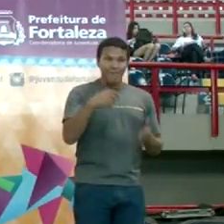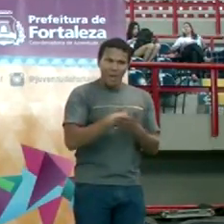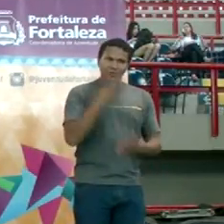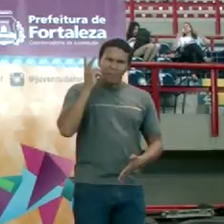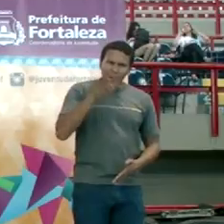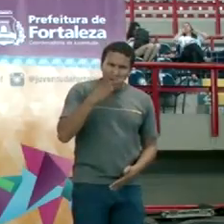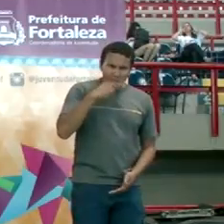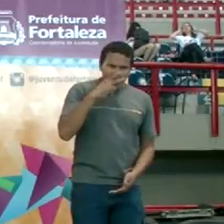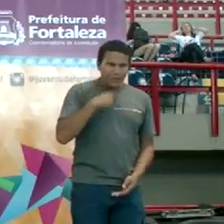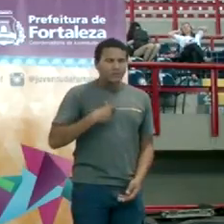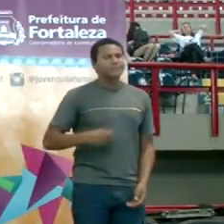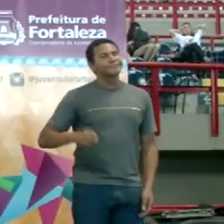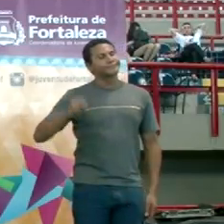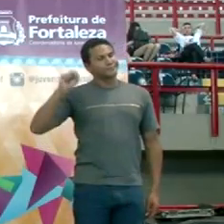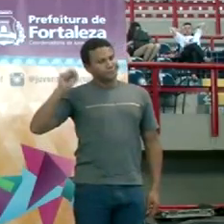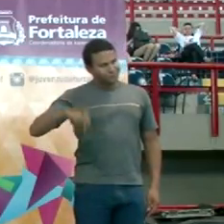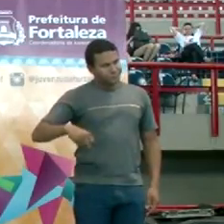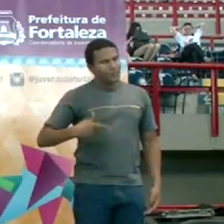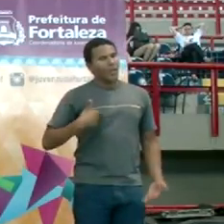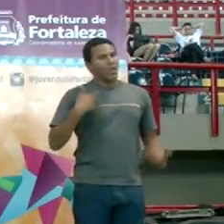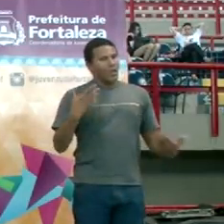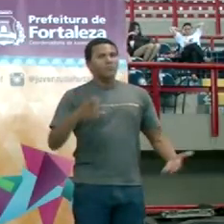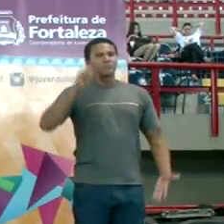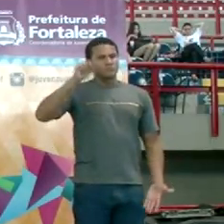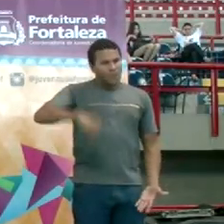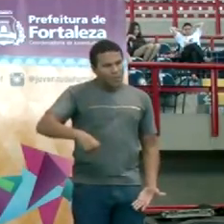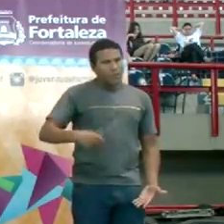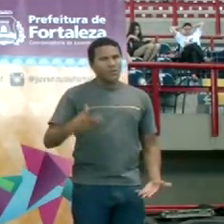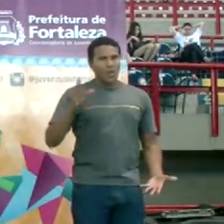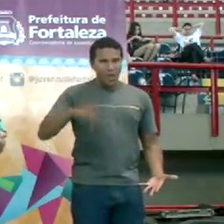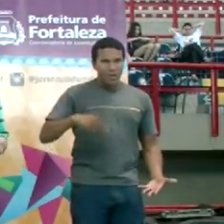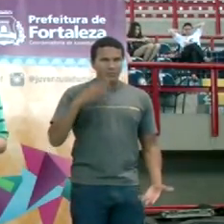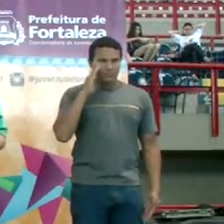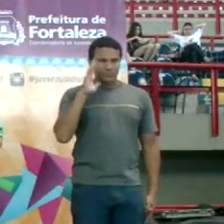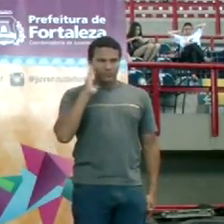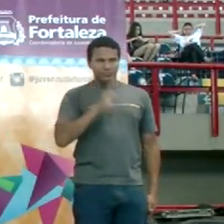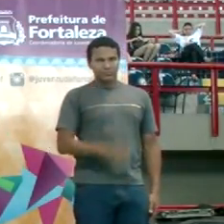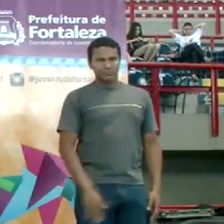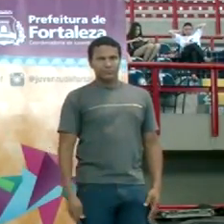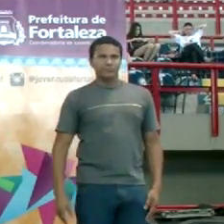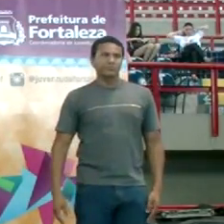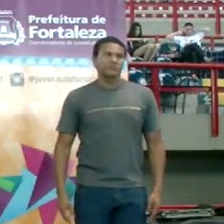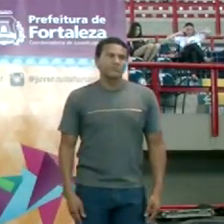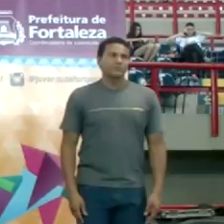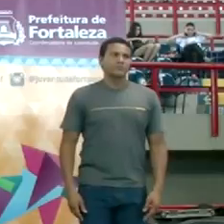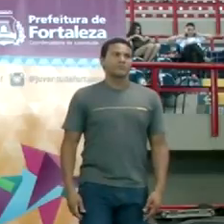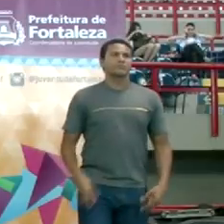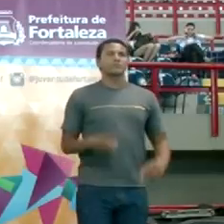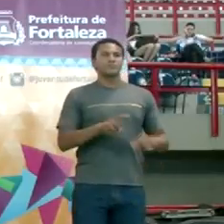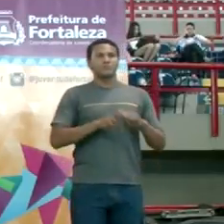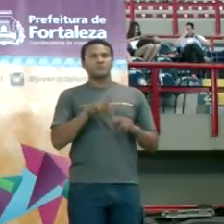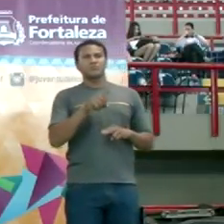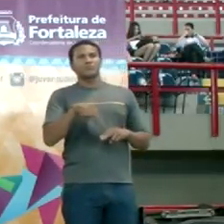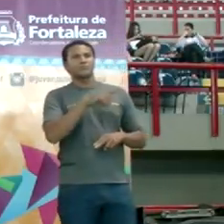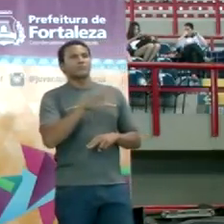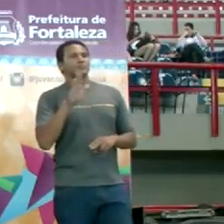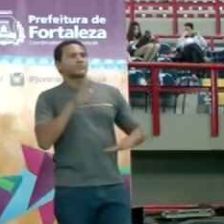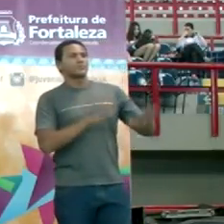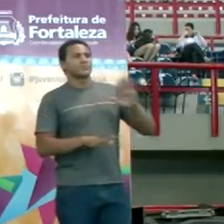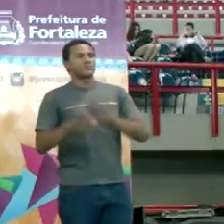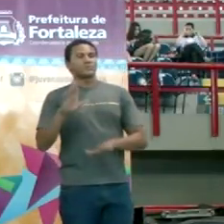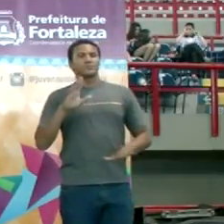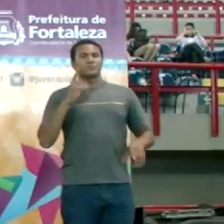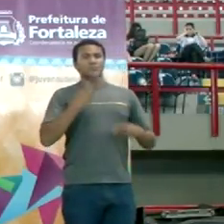significado de assinalar, que seria o afirmar. Bom, então, pessoal, vocês têm que ter muito cuidado, porque dependendo